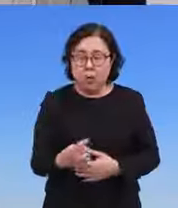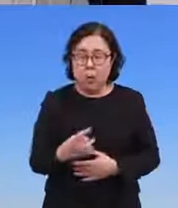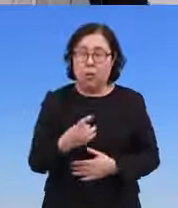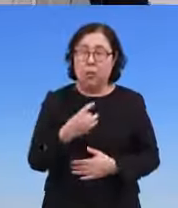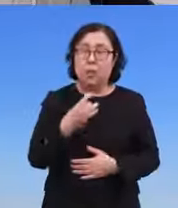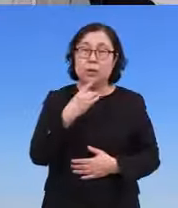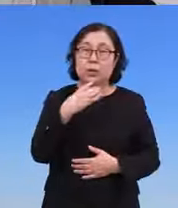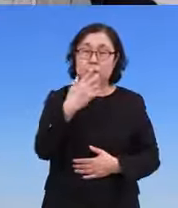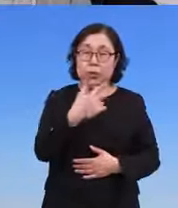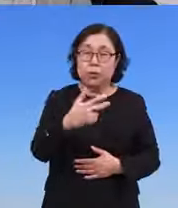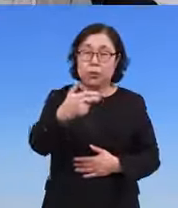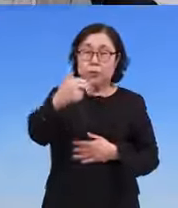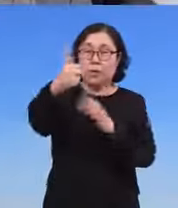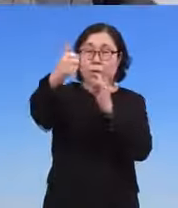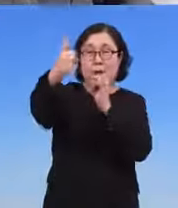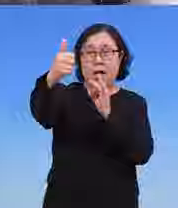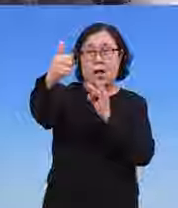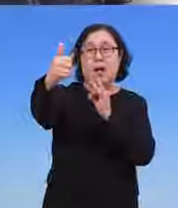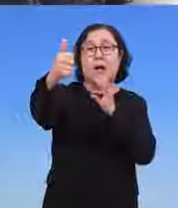오직 주만 따라갑니다.